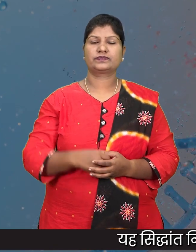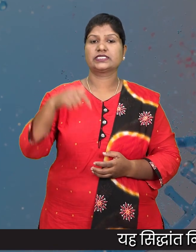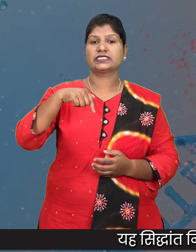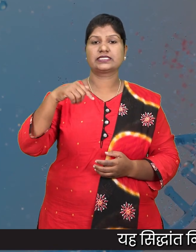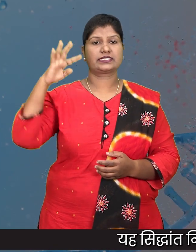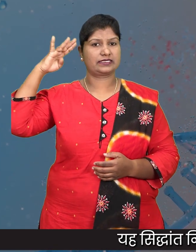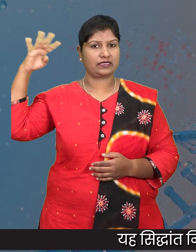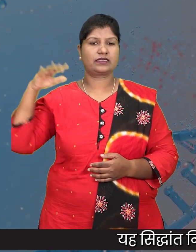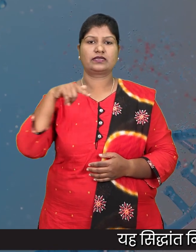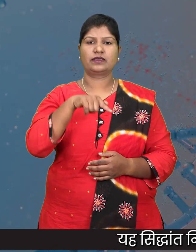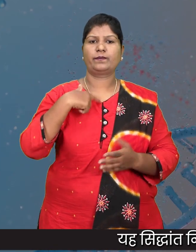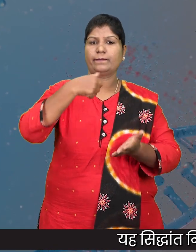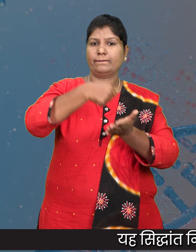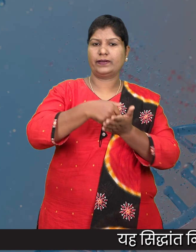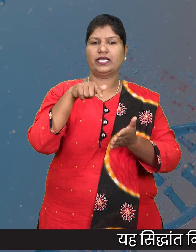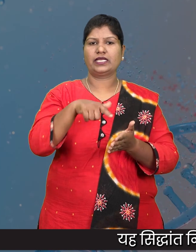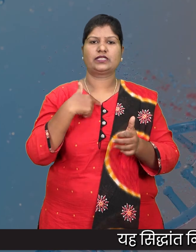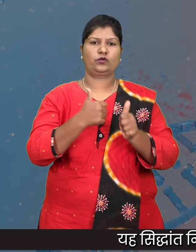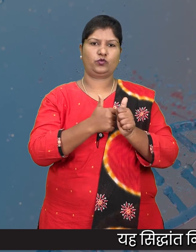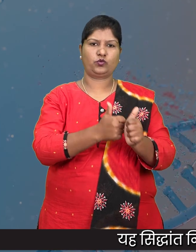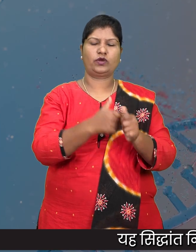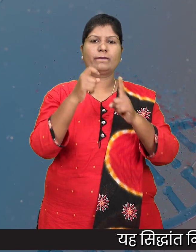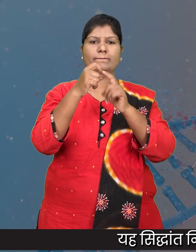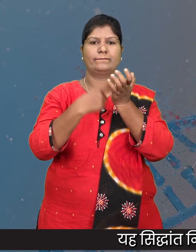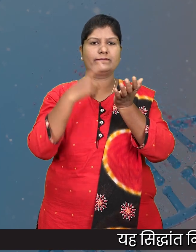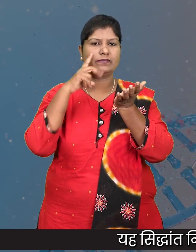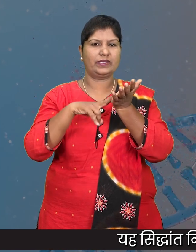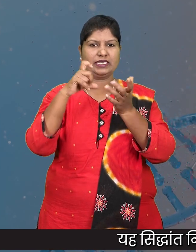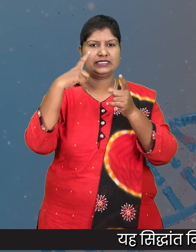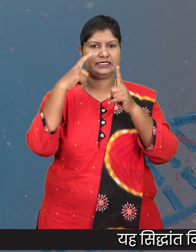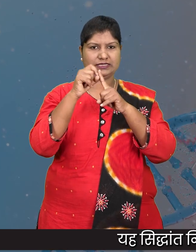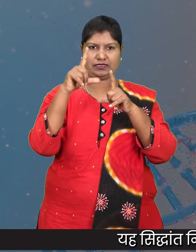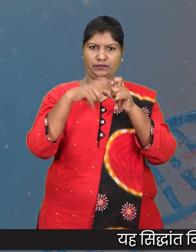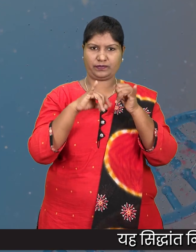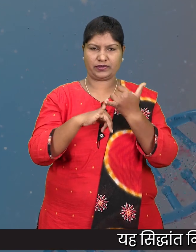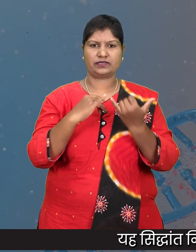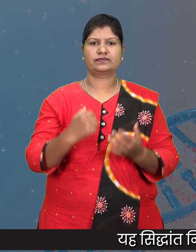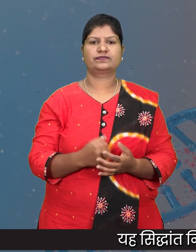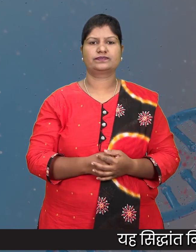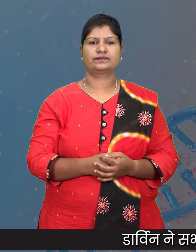यह सिद्धांत निम्नलिखित सिद्धांतों पर आधारित है।